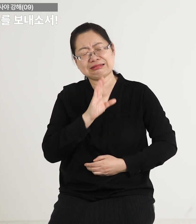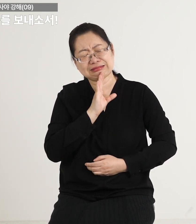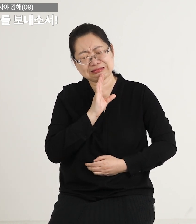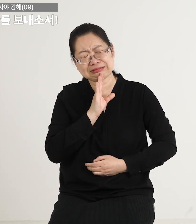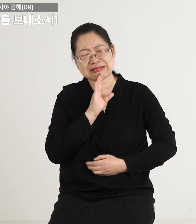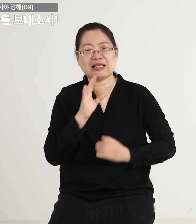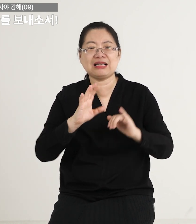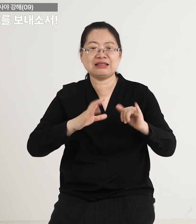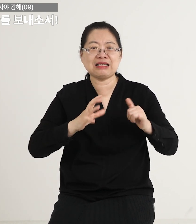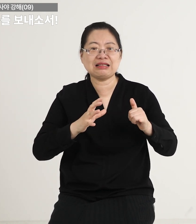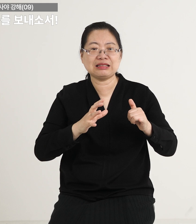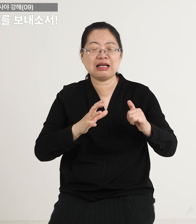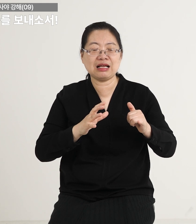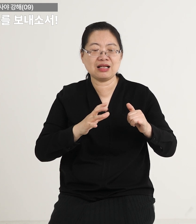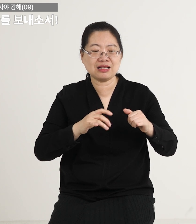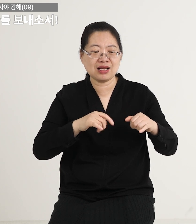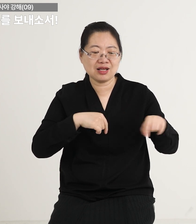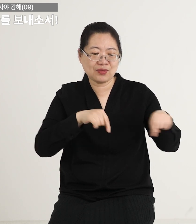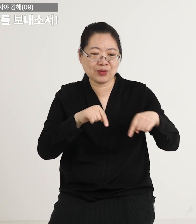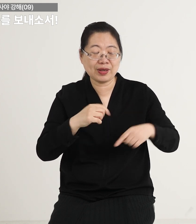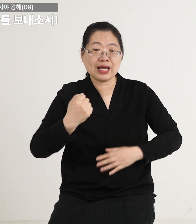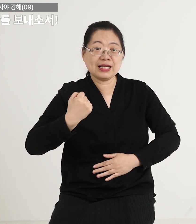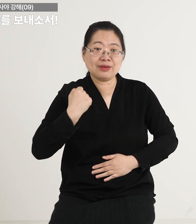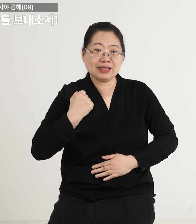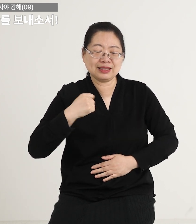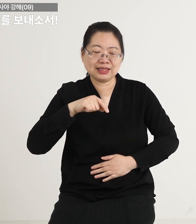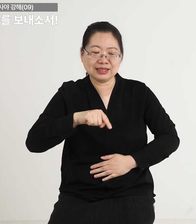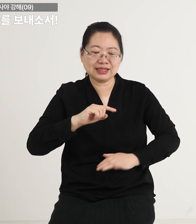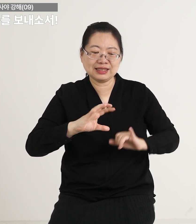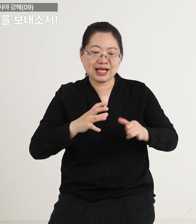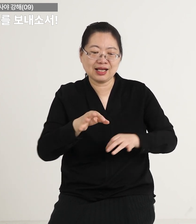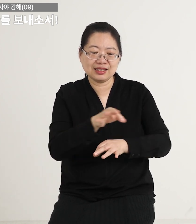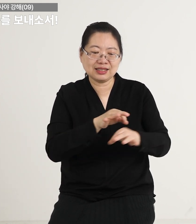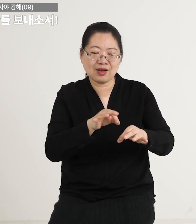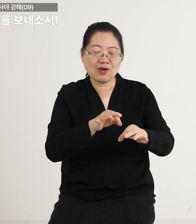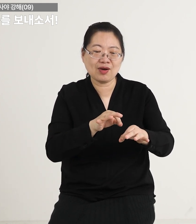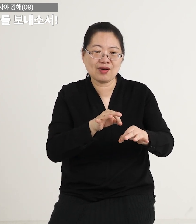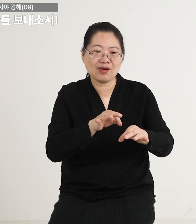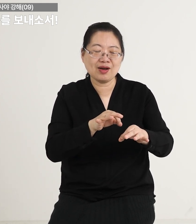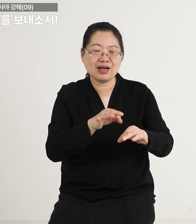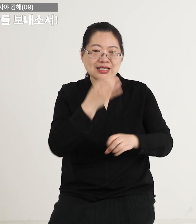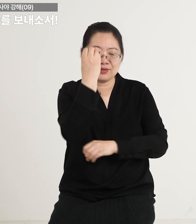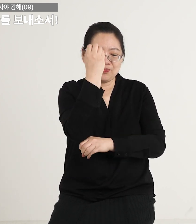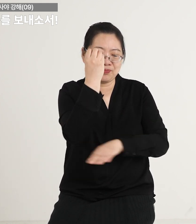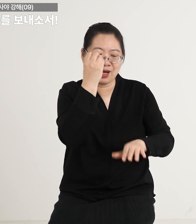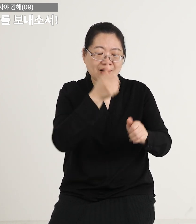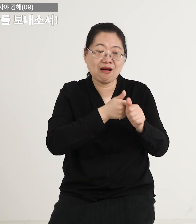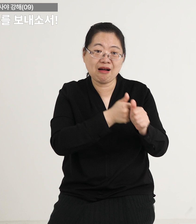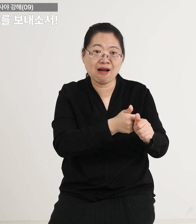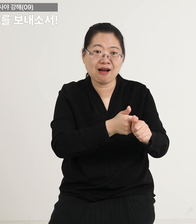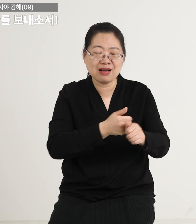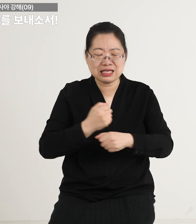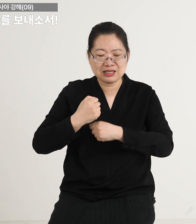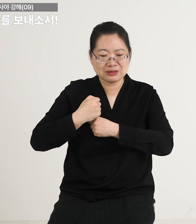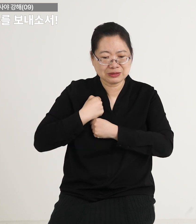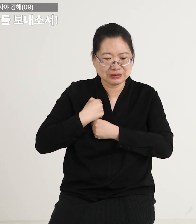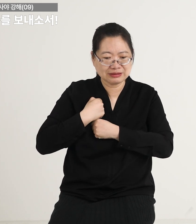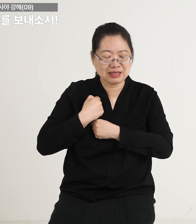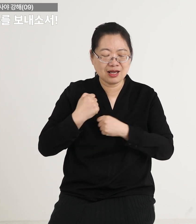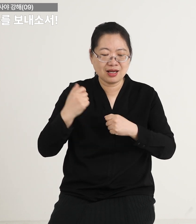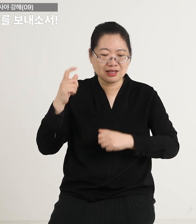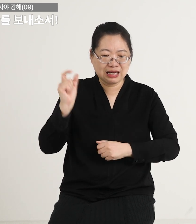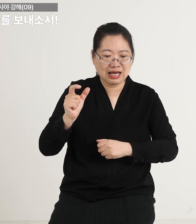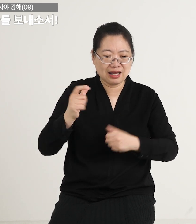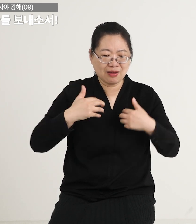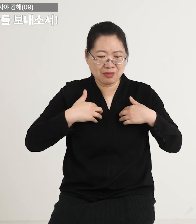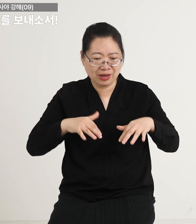진짜 세상의 경영의 힘은 이 땅의 무슨 경제의 지표에 따라서 국방의 허약과 강함에